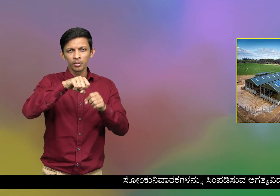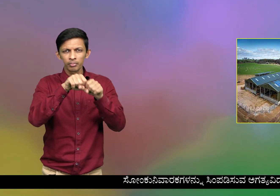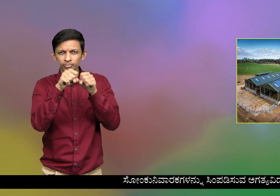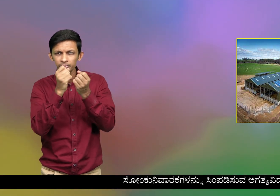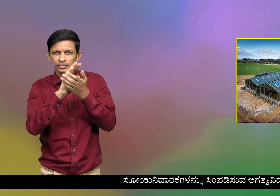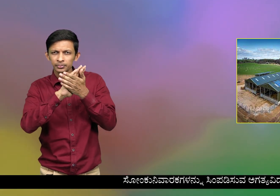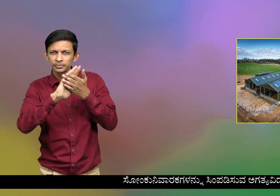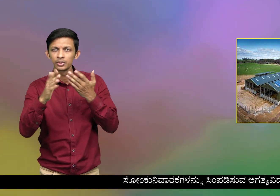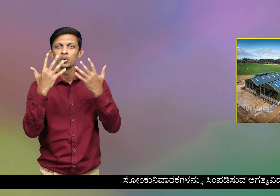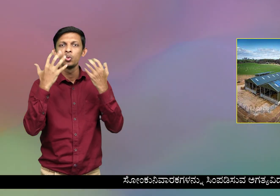ಸಿಂಪಡಿಸುವ ಅಗತ್ಯವಿದೆ.